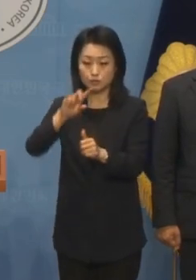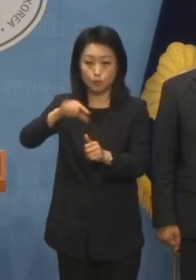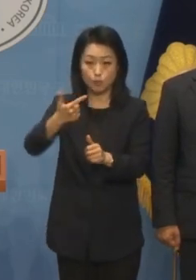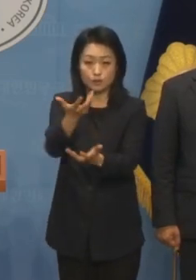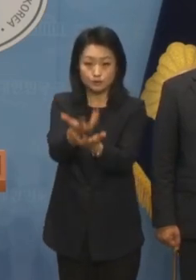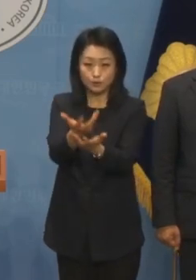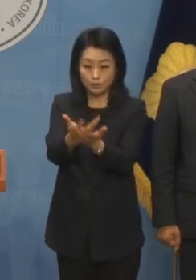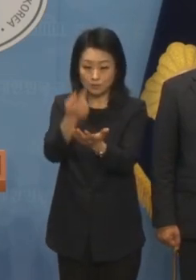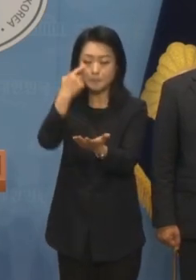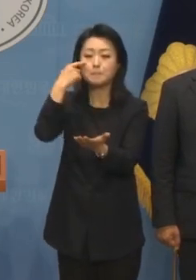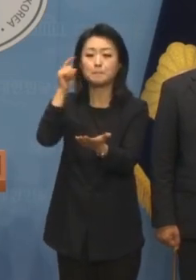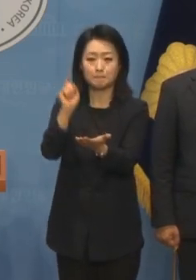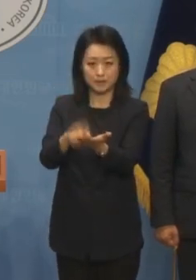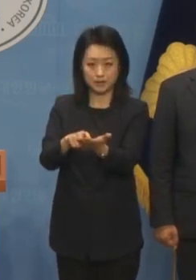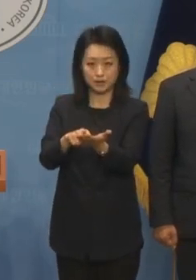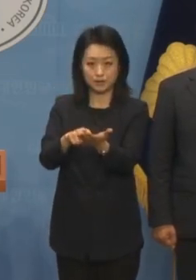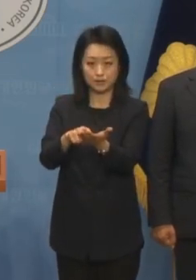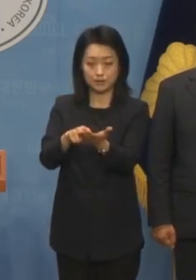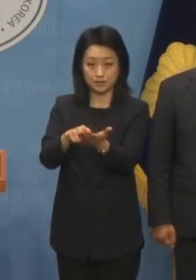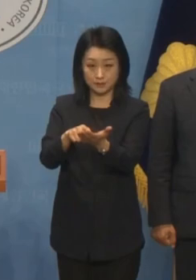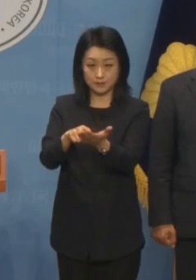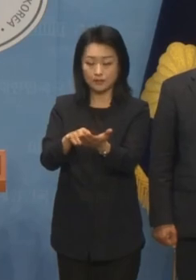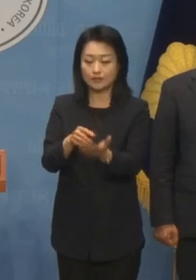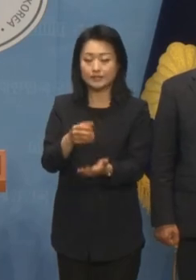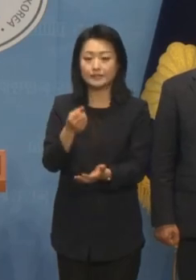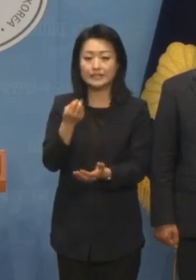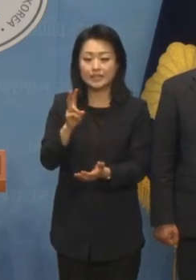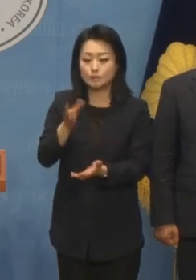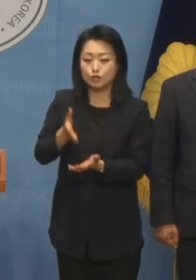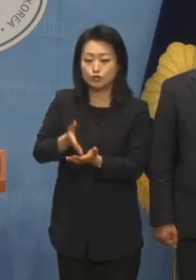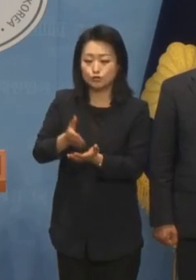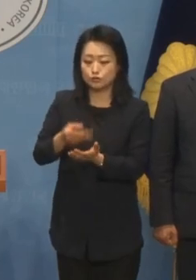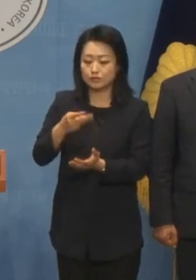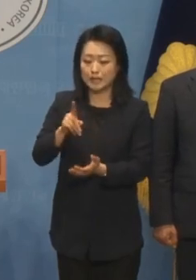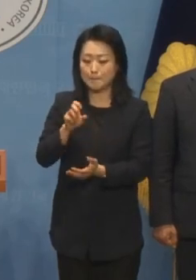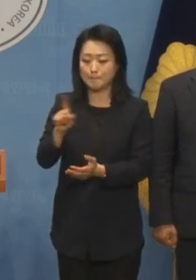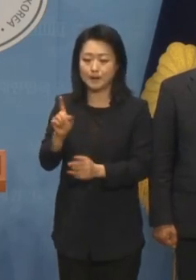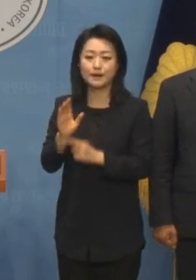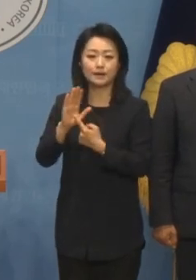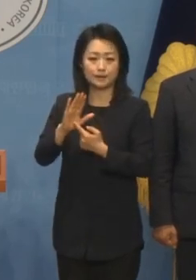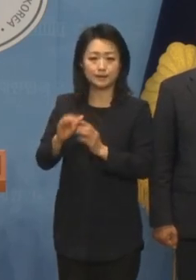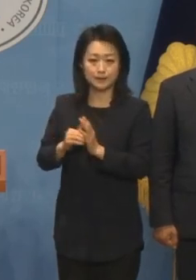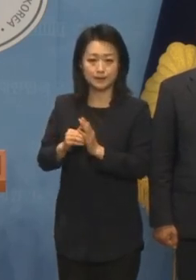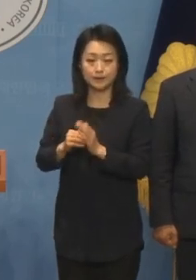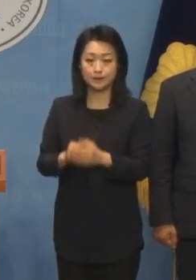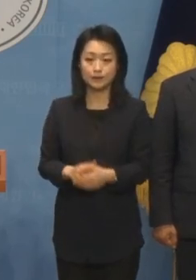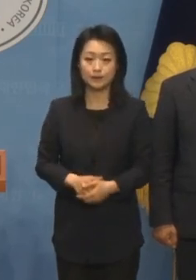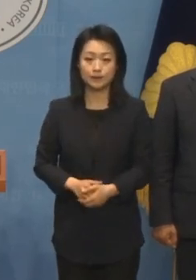보도를 함으로써 사실이 아님이 확인이 됐습니다. 특히